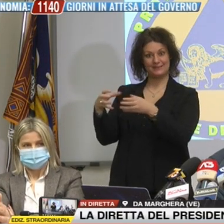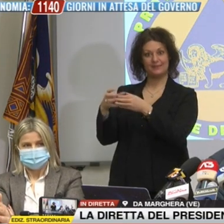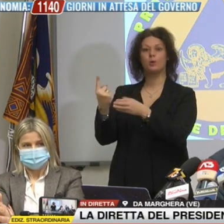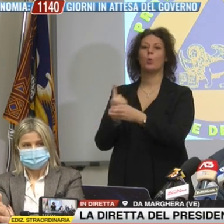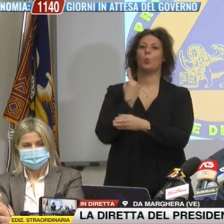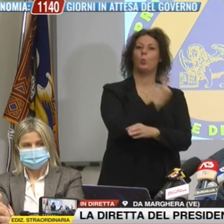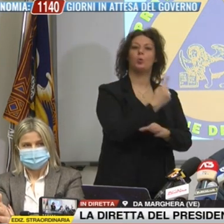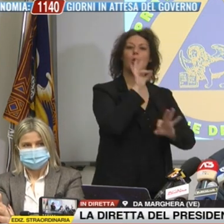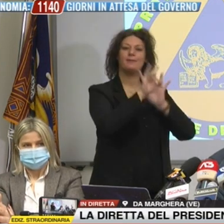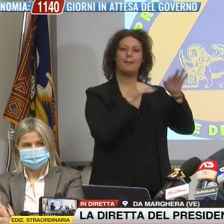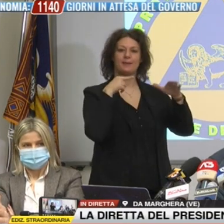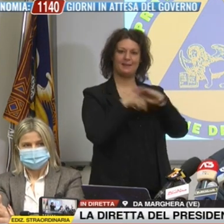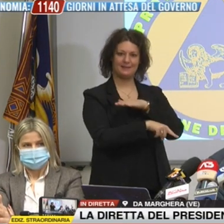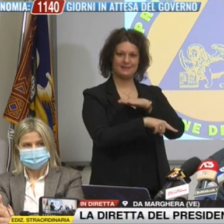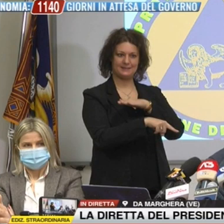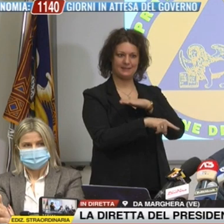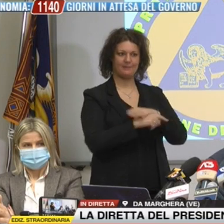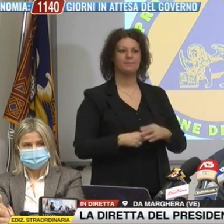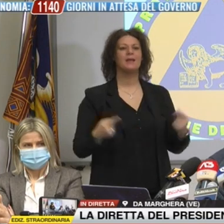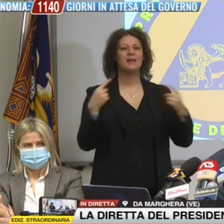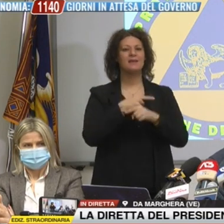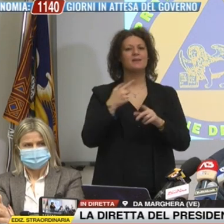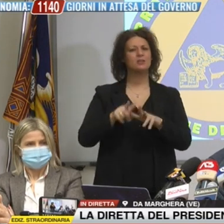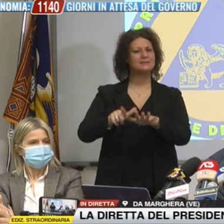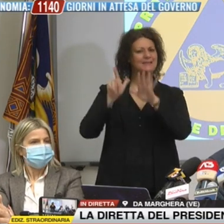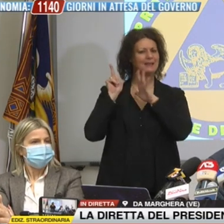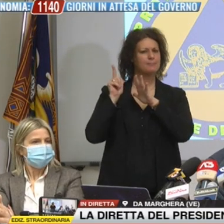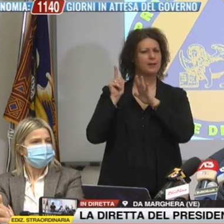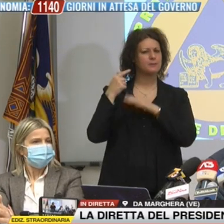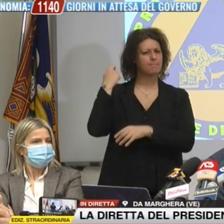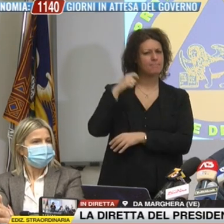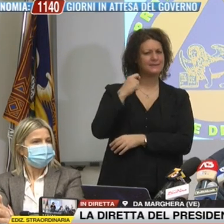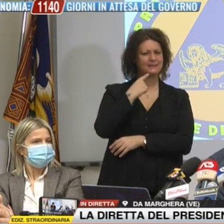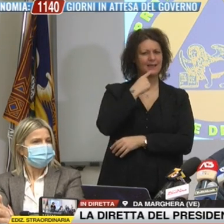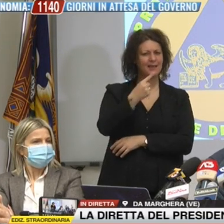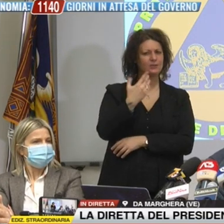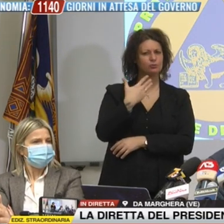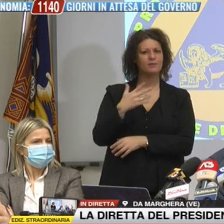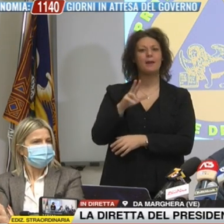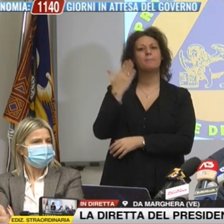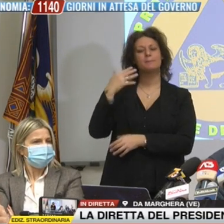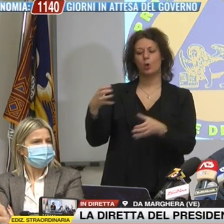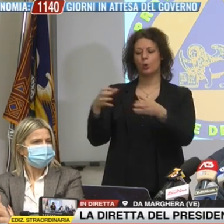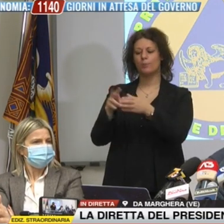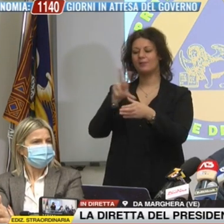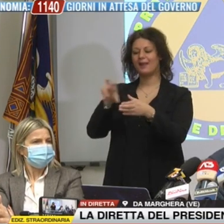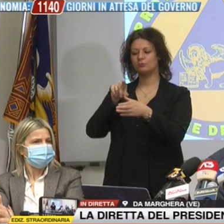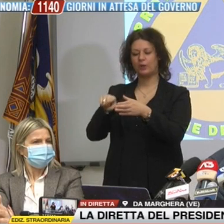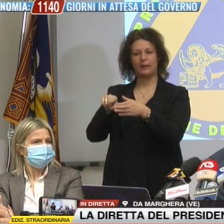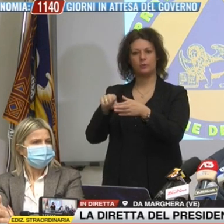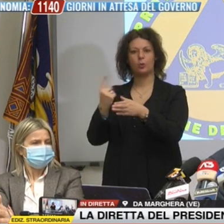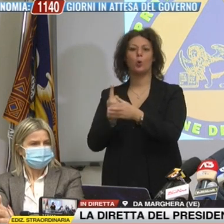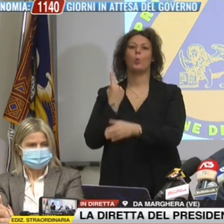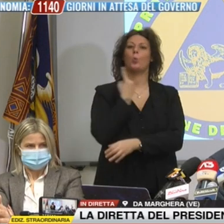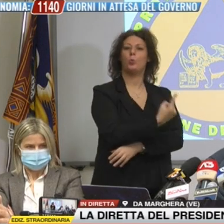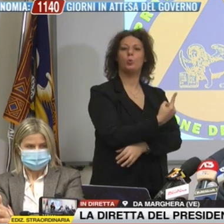Settimana scorsa il presidente Zaia ci diceva uno ogni 300, vuol dire che sia ancora appunto sensibilmente ridotta la forchetta? No, questo è abbastanza,